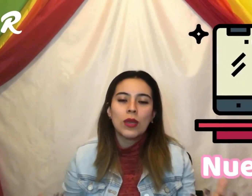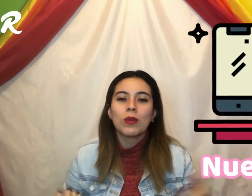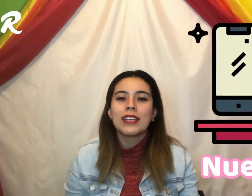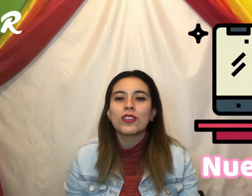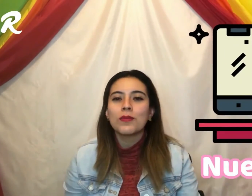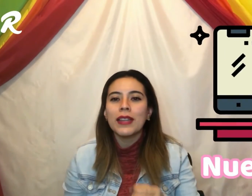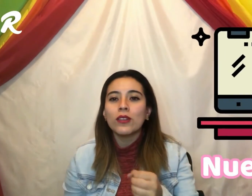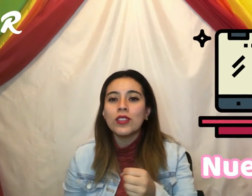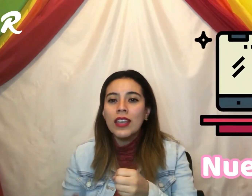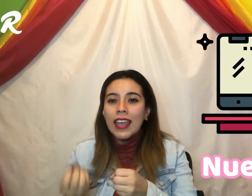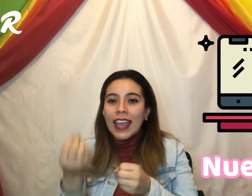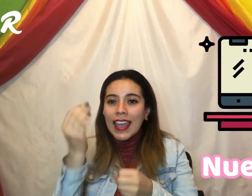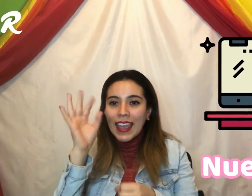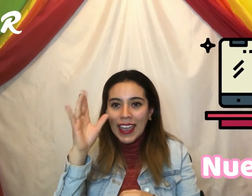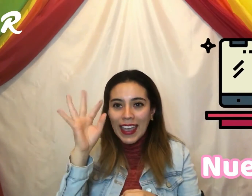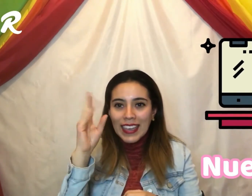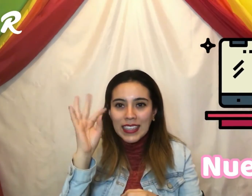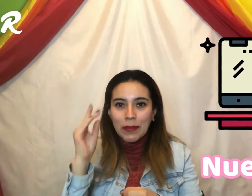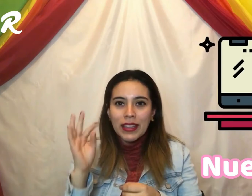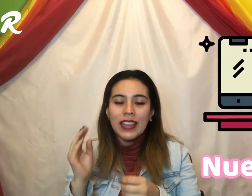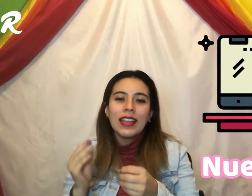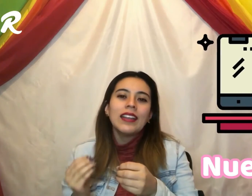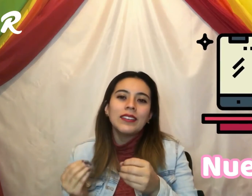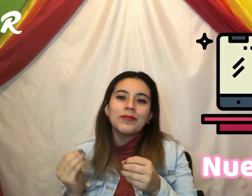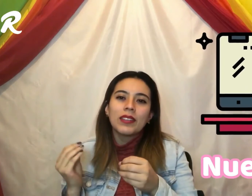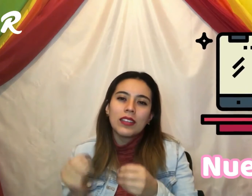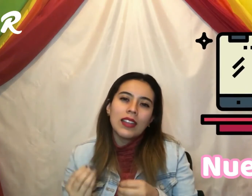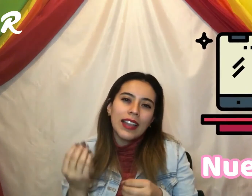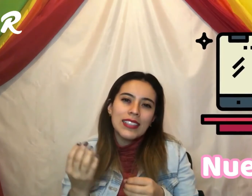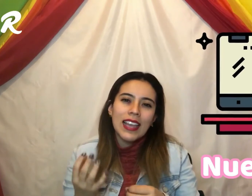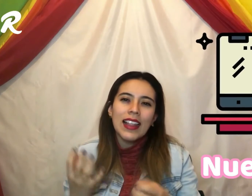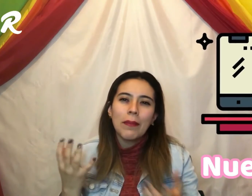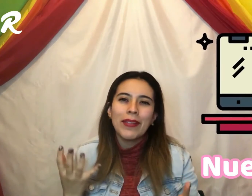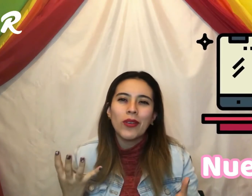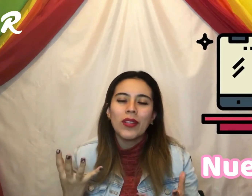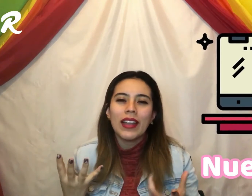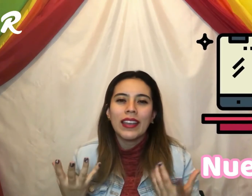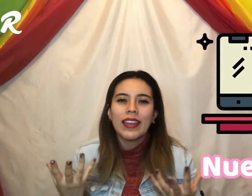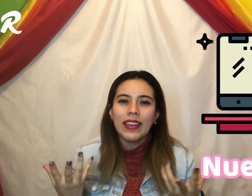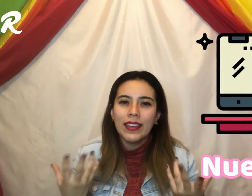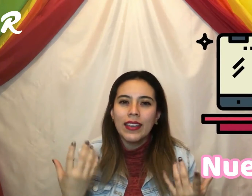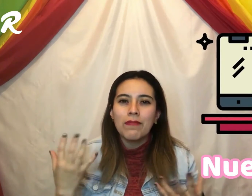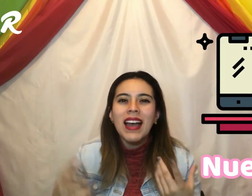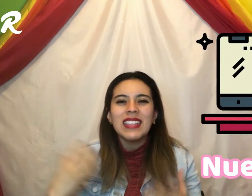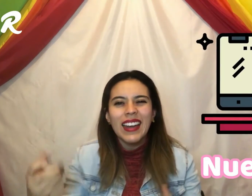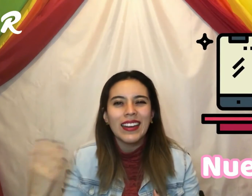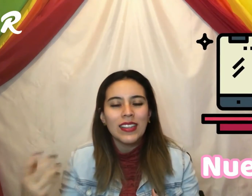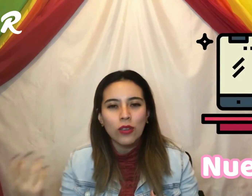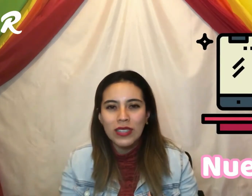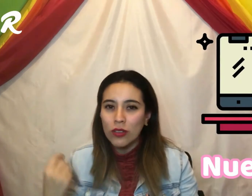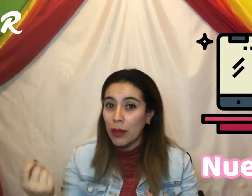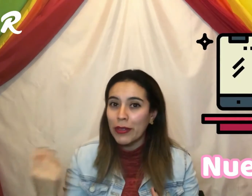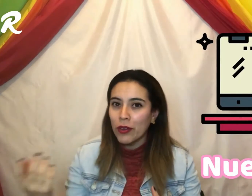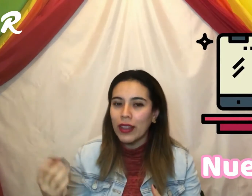las dos manos. Esta manita, la que sea la mano con la que más agarran las cosas o la mano con la que